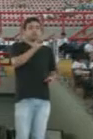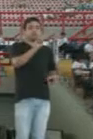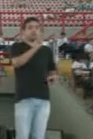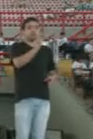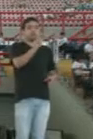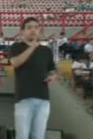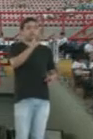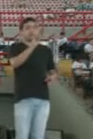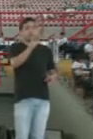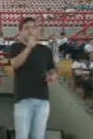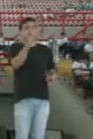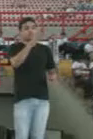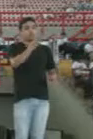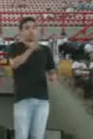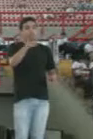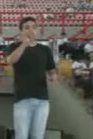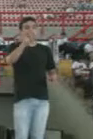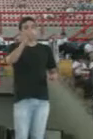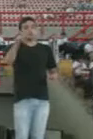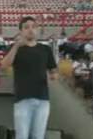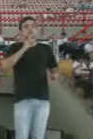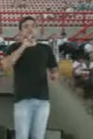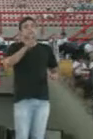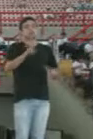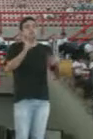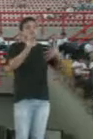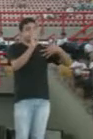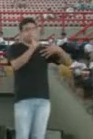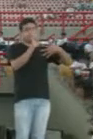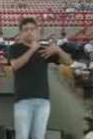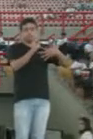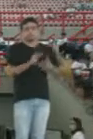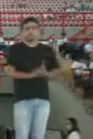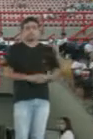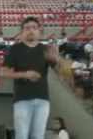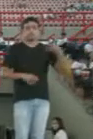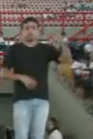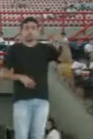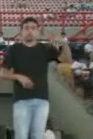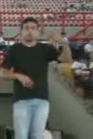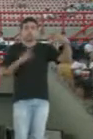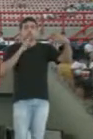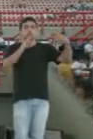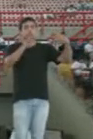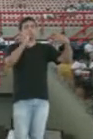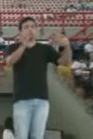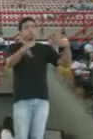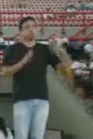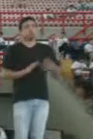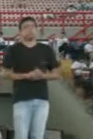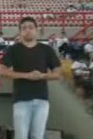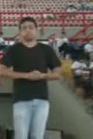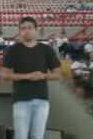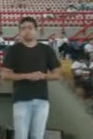linguagem, o texto 2. Então, tua resposta é letra B. Quarta, a gente já respondeu, não é